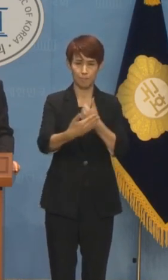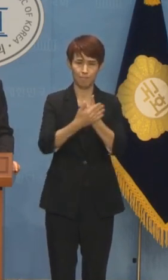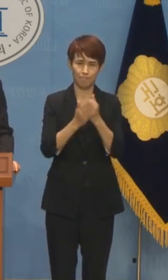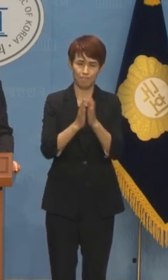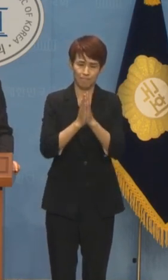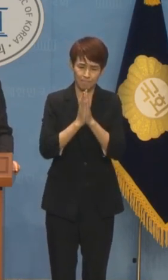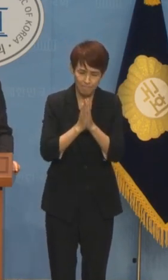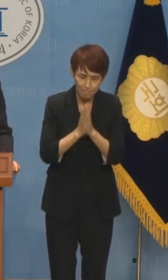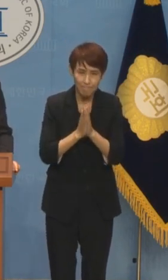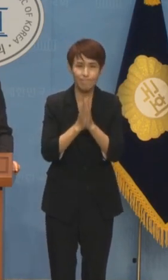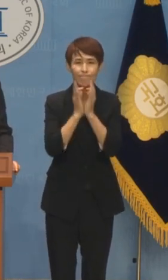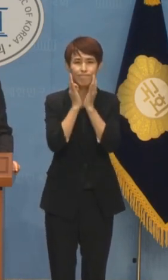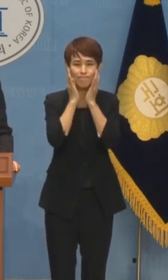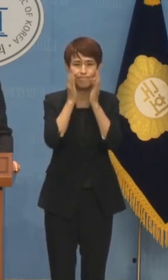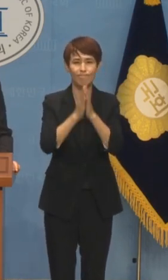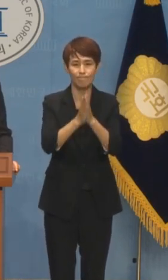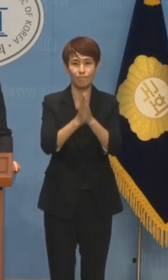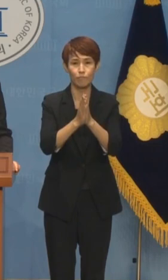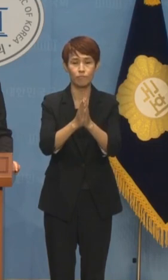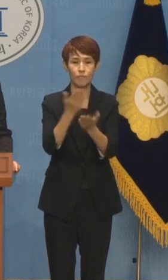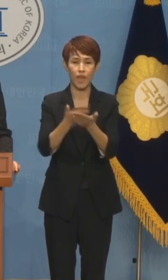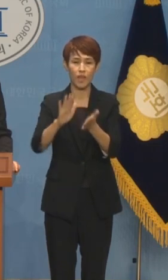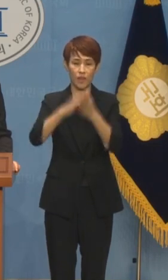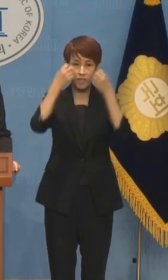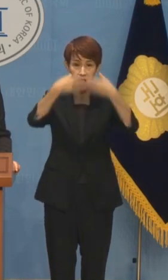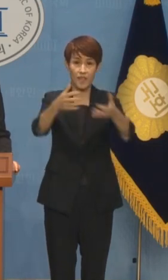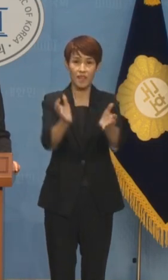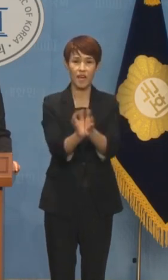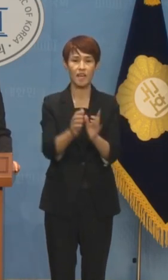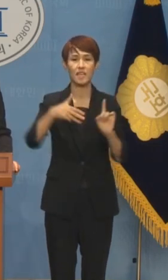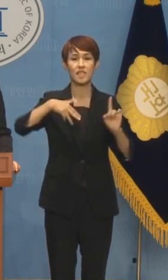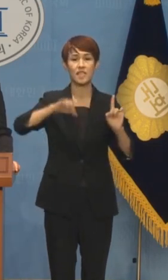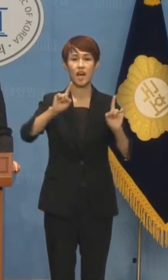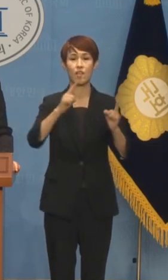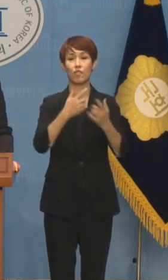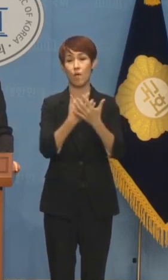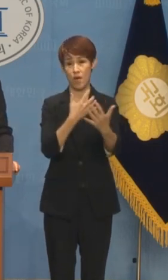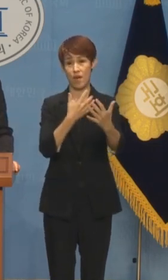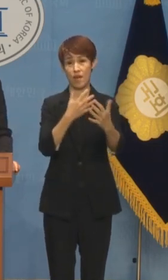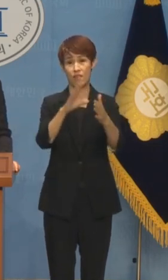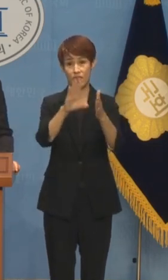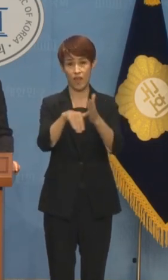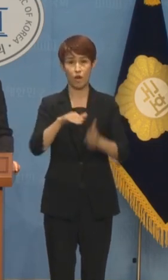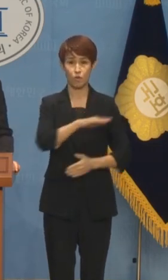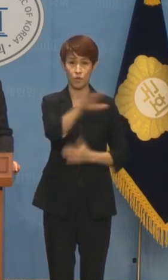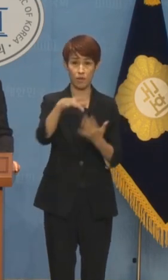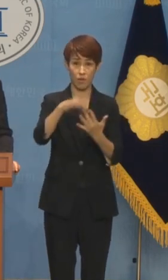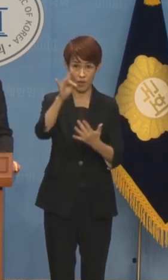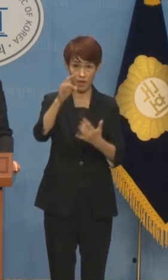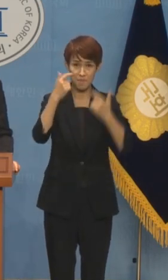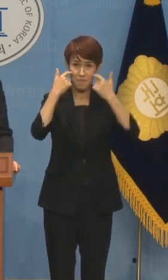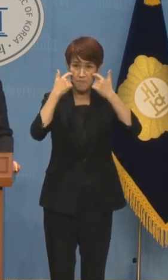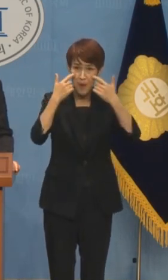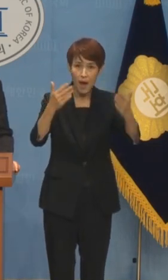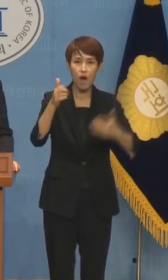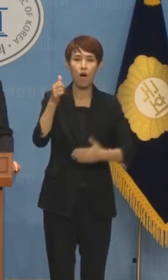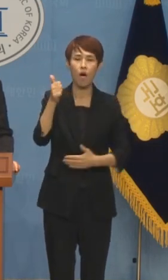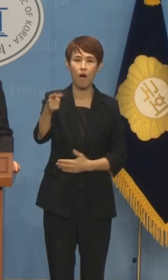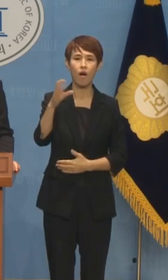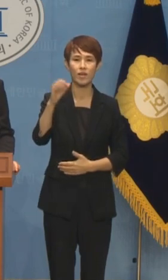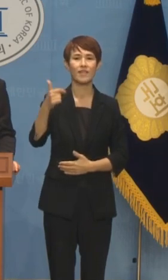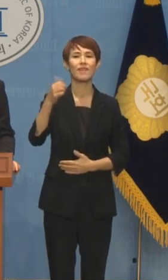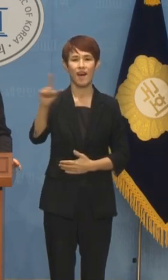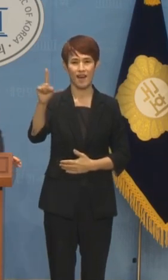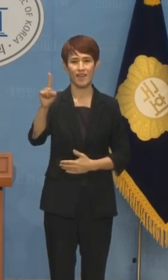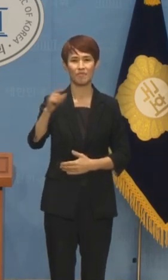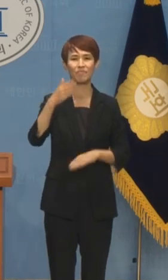지지를 간곡히 호소합니다. 개혁신당의 제1차 전당대회 우리의 선택은 분명히 허은하입니다.